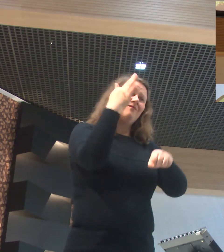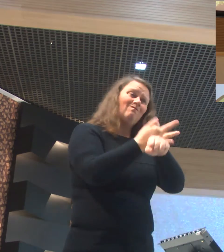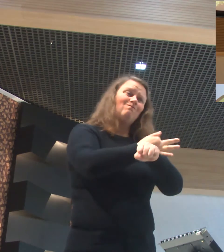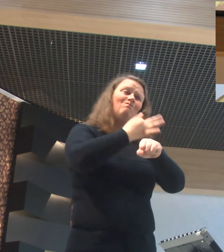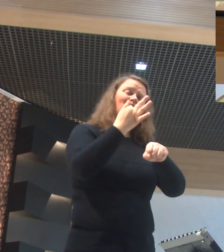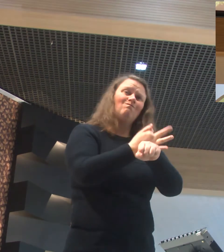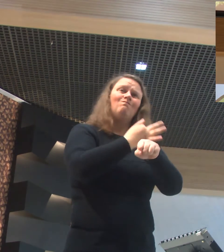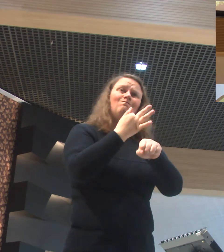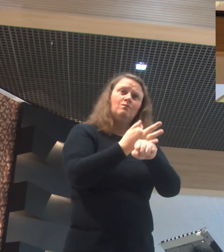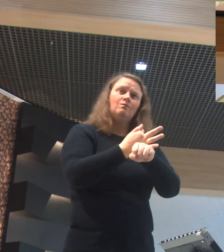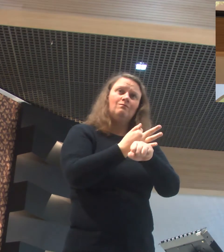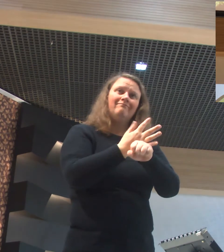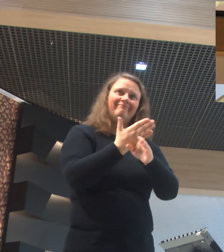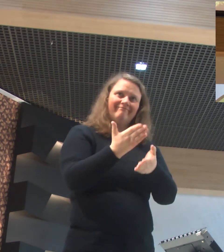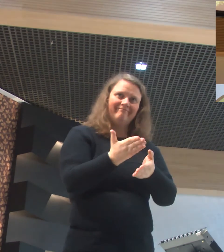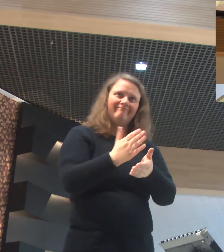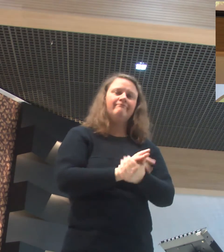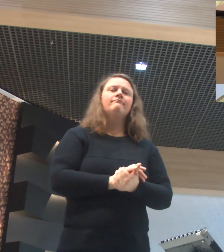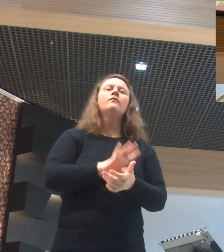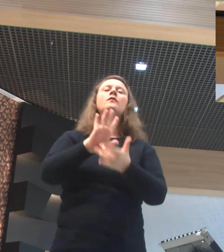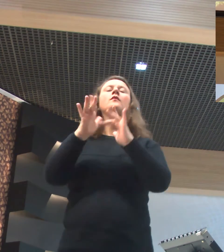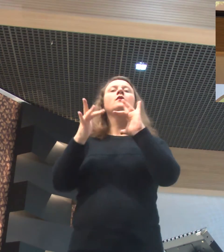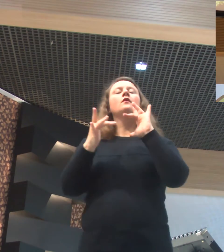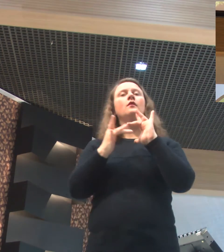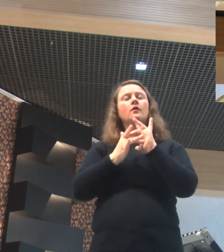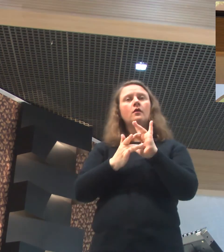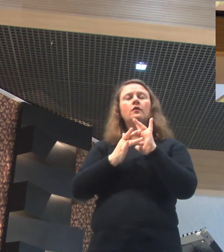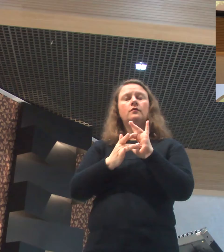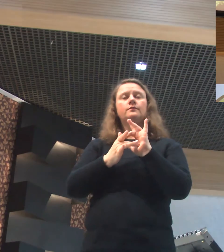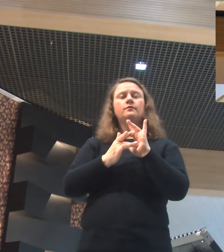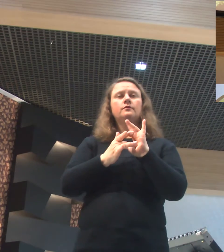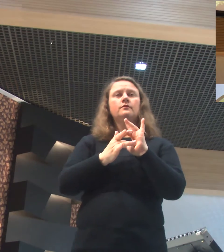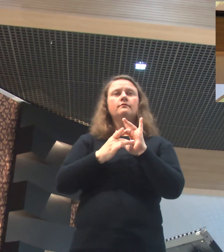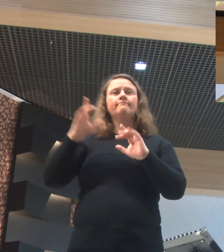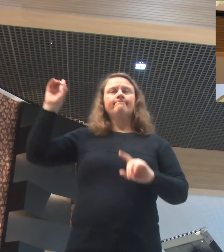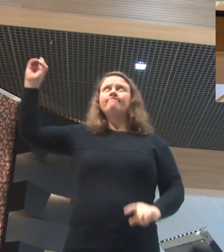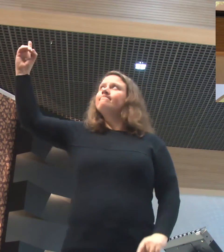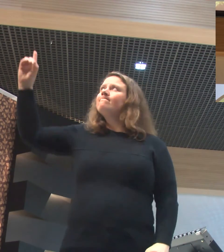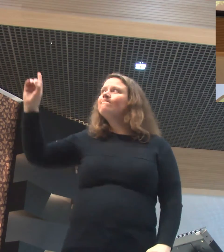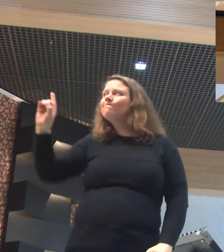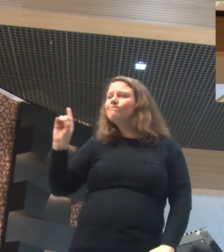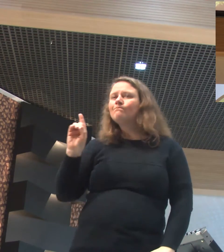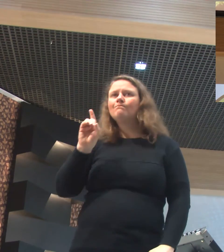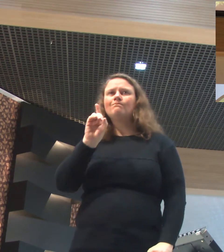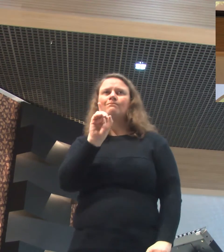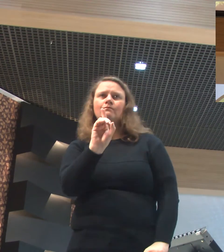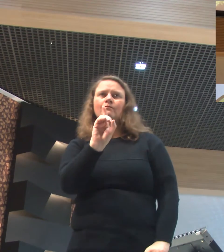sacrifícios. Mas agora vem Jesus. Jesus é aquele que vem,